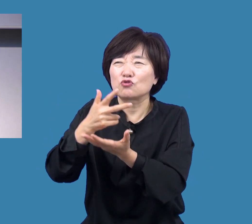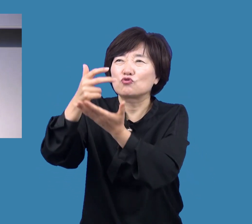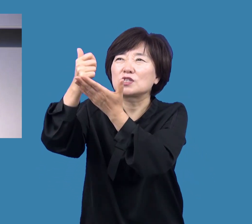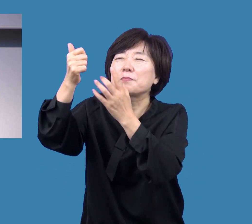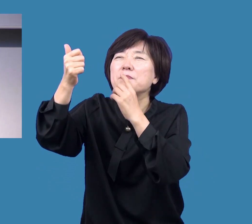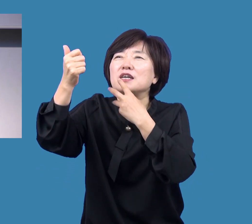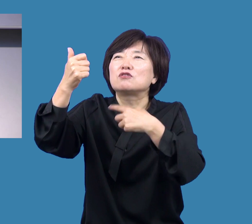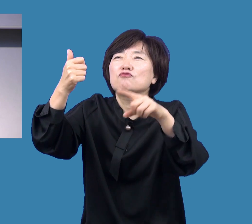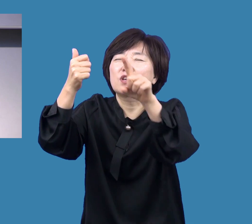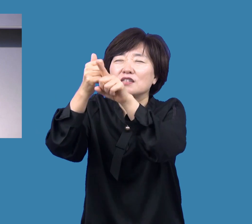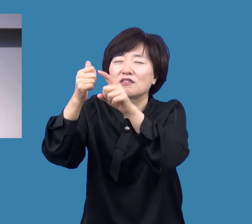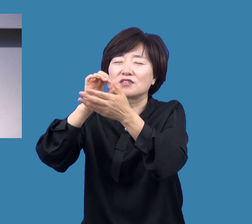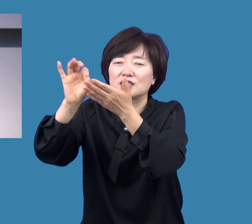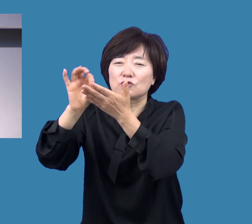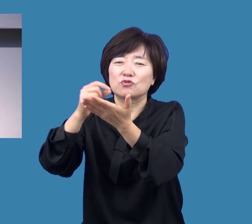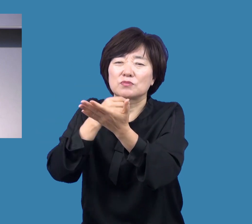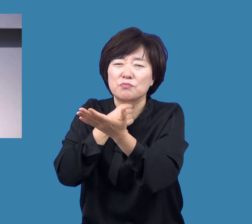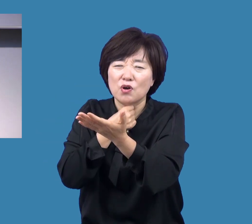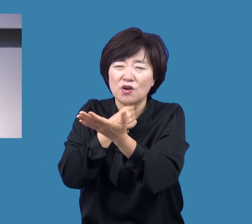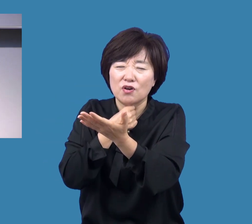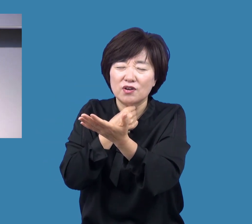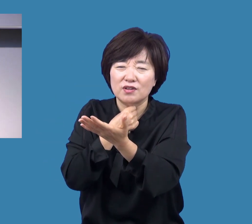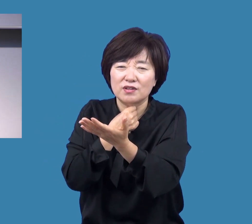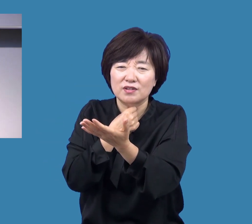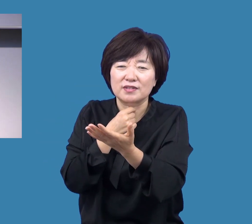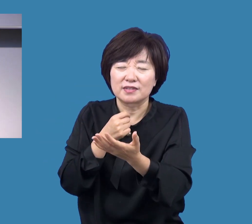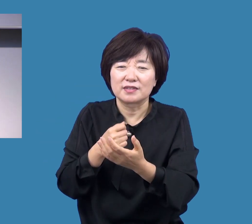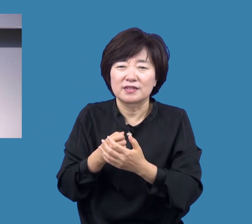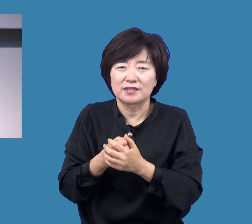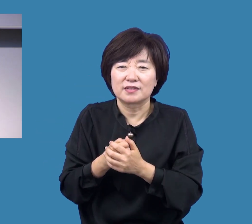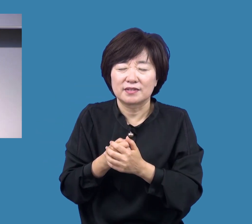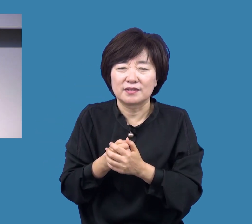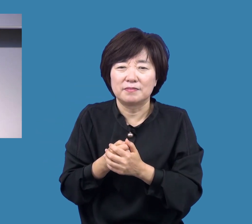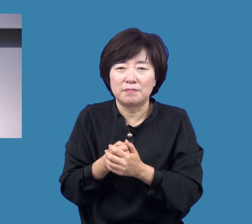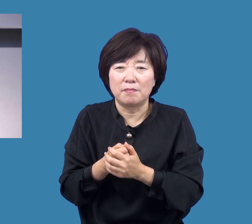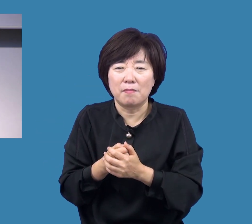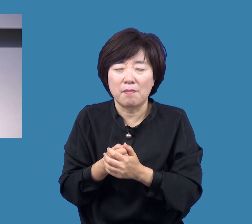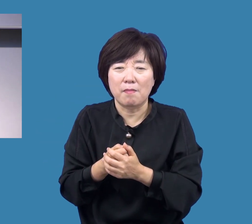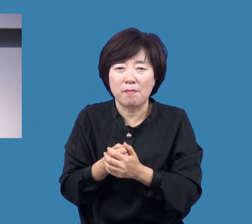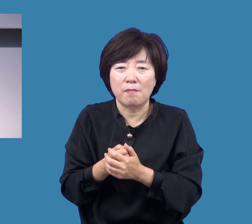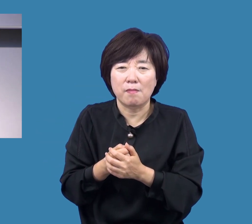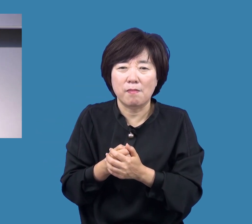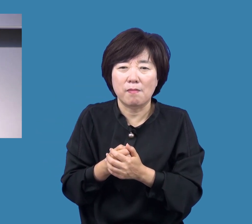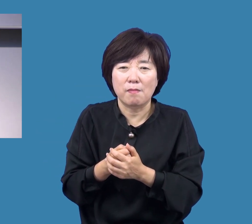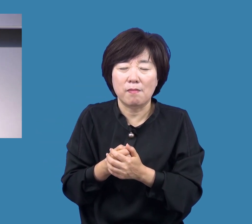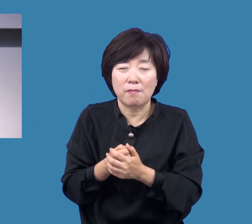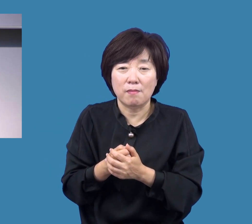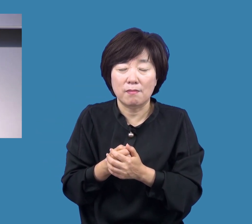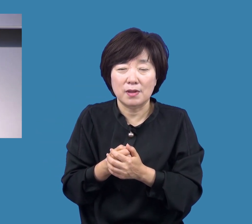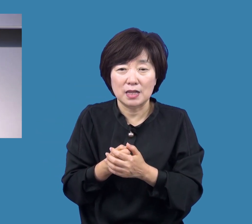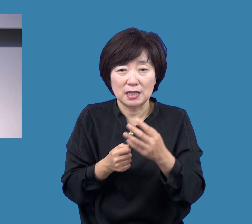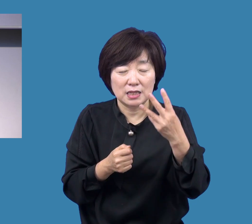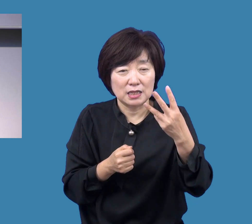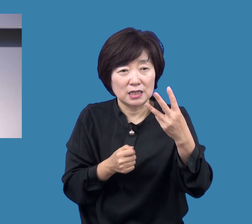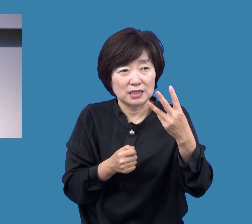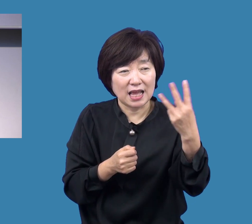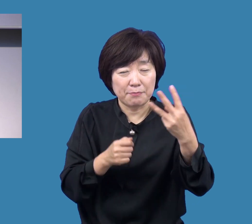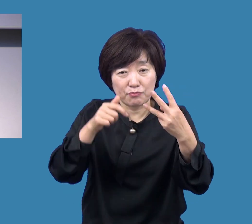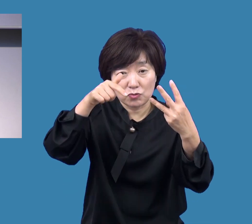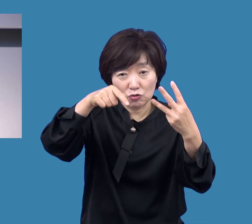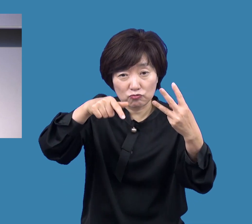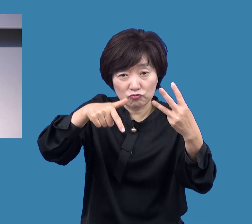주님을 위해서만 쓰고 싶어요. 난 단 하나도 다른 데로 흘려보내고 싶지 않아요. 여러분 삼국지에